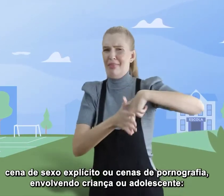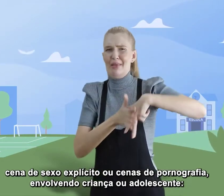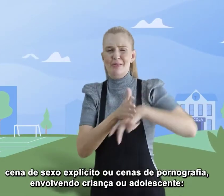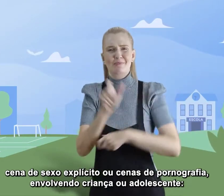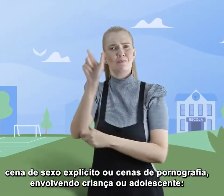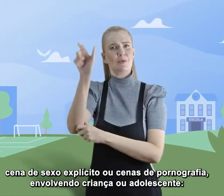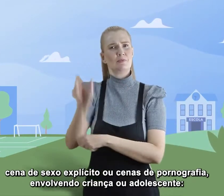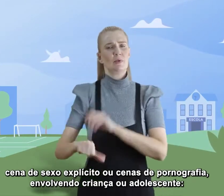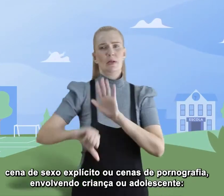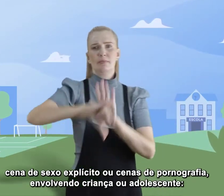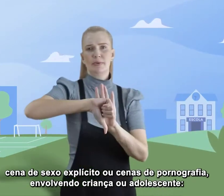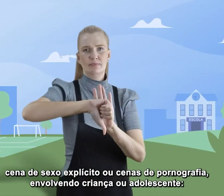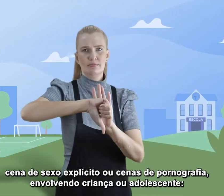criança ou adolescente.